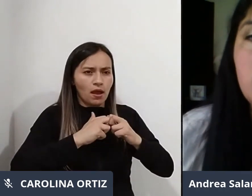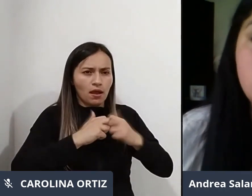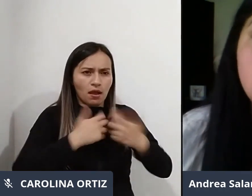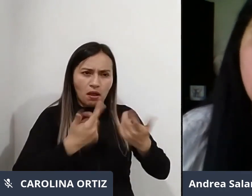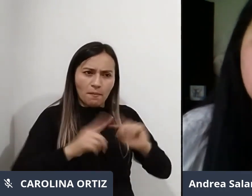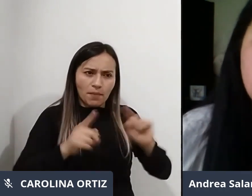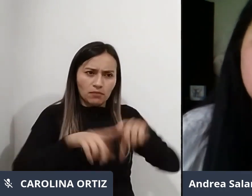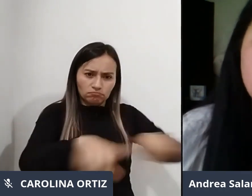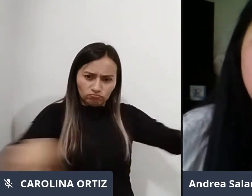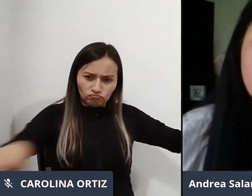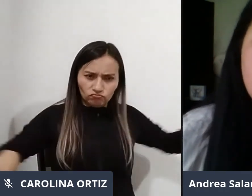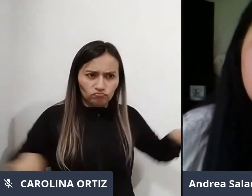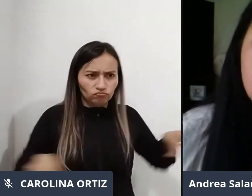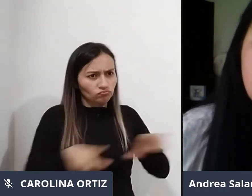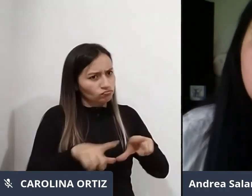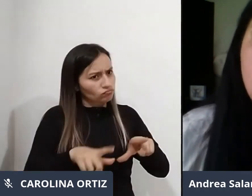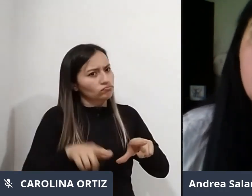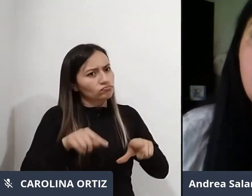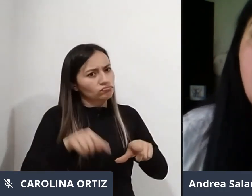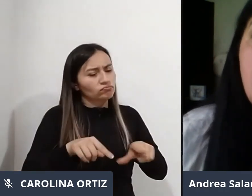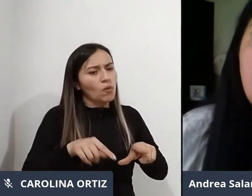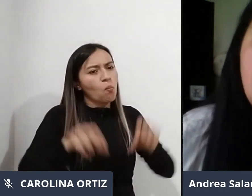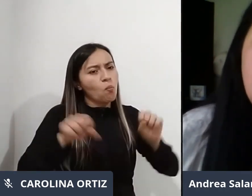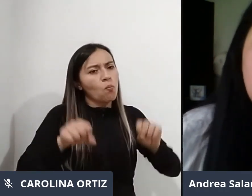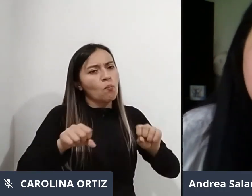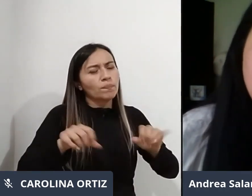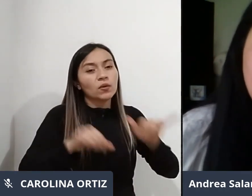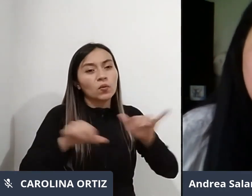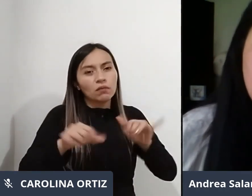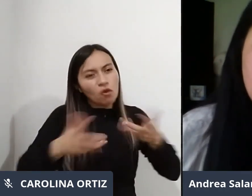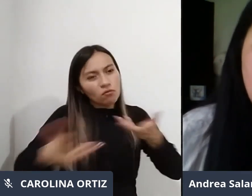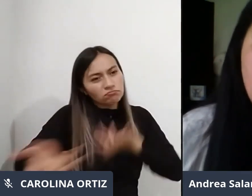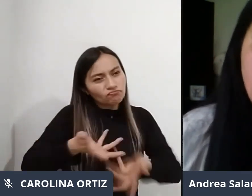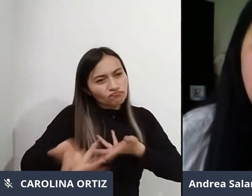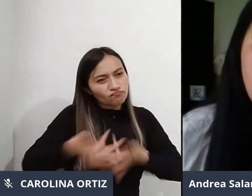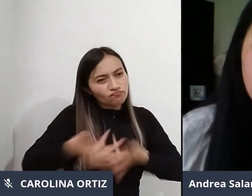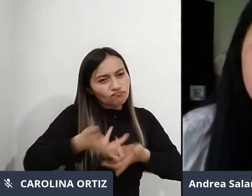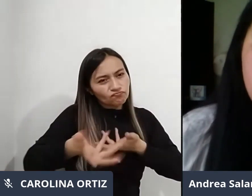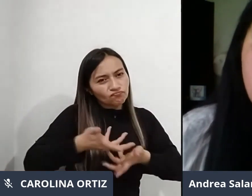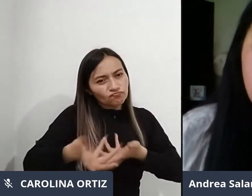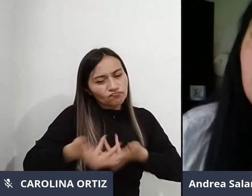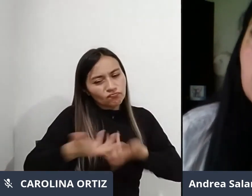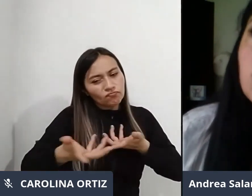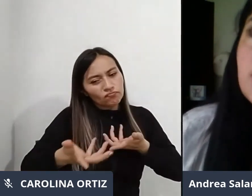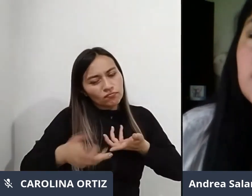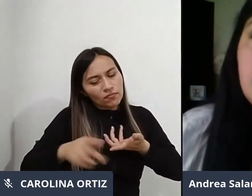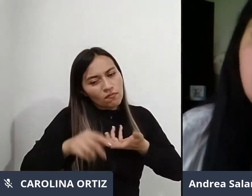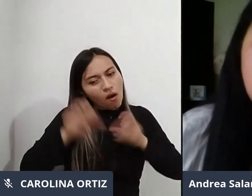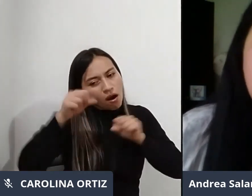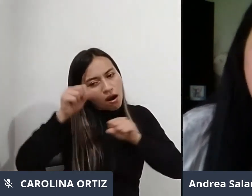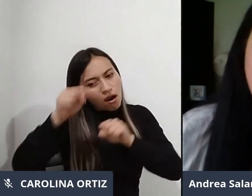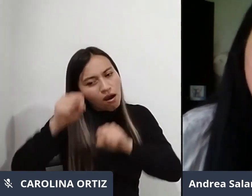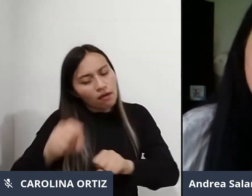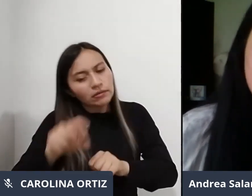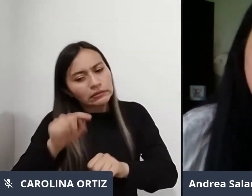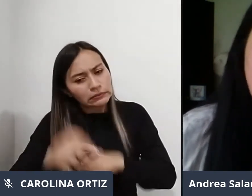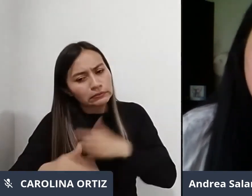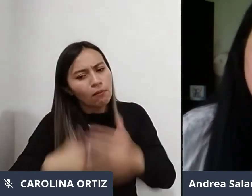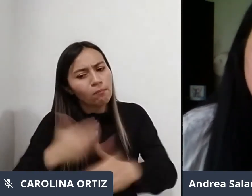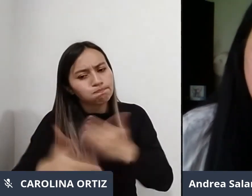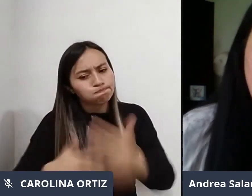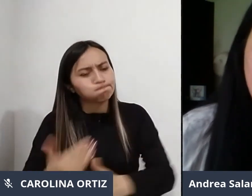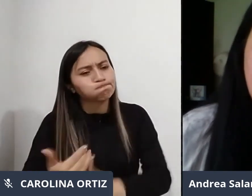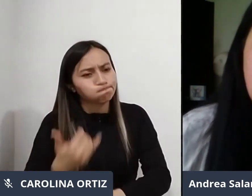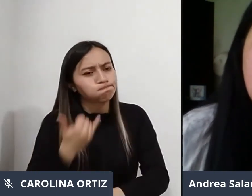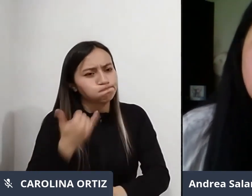relacionarse con esos jóvenes y esos niños que se encuentran ahí en esos procesos educativos. Entonces, el gobierno escolar